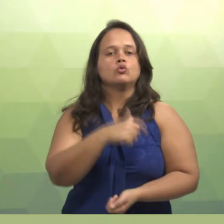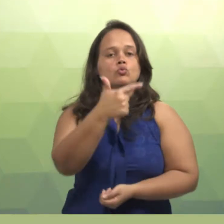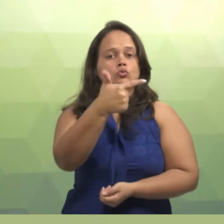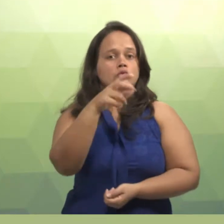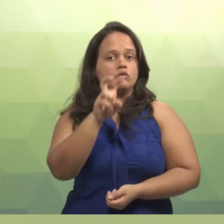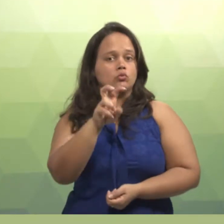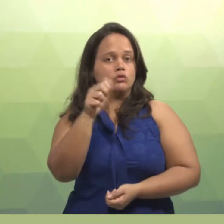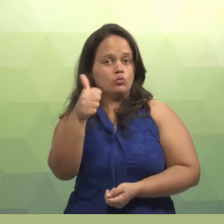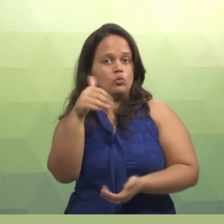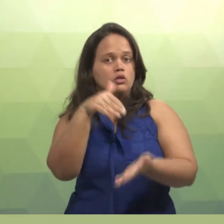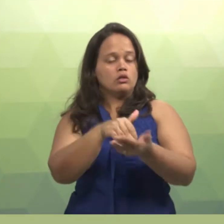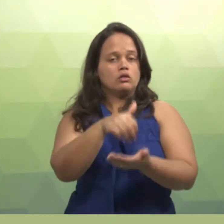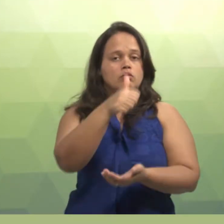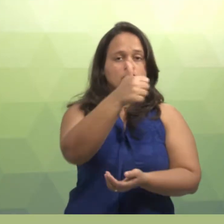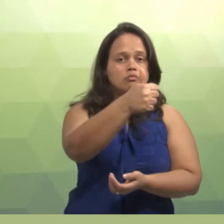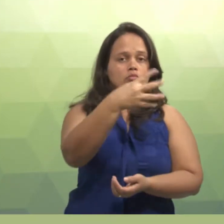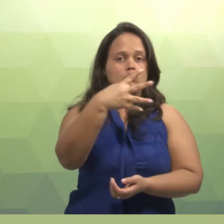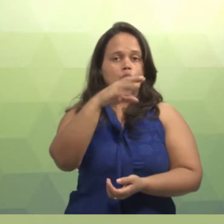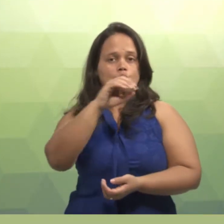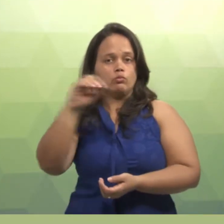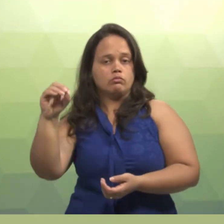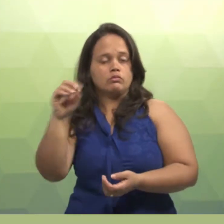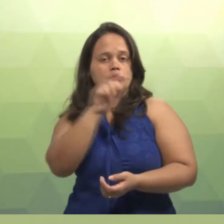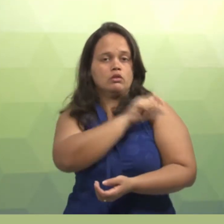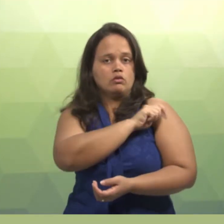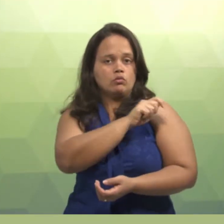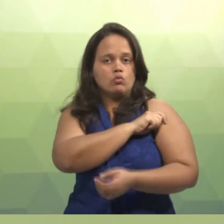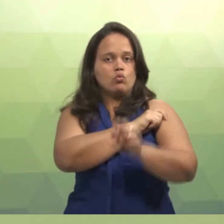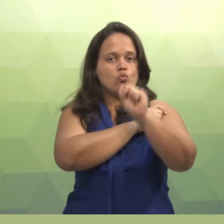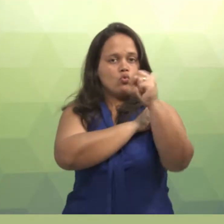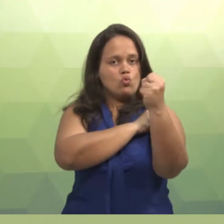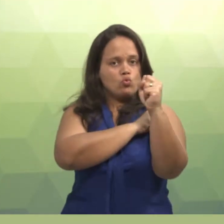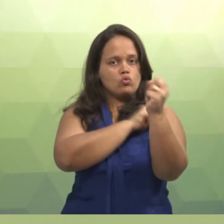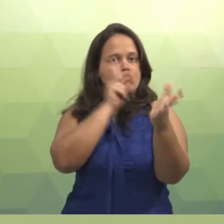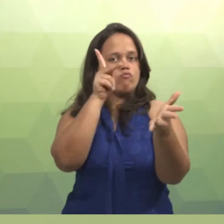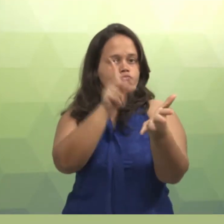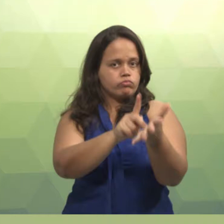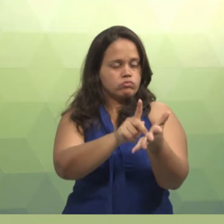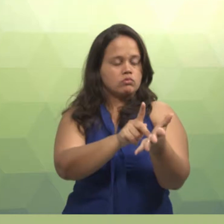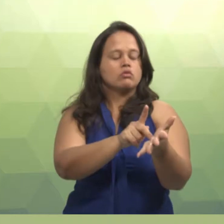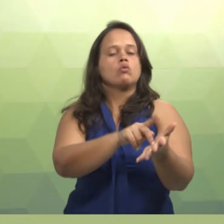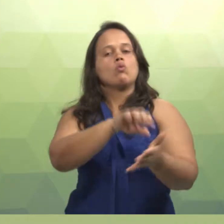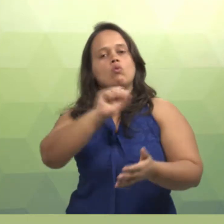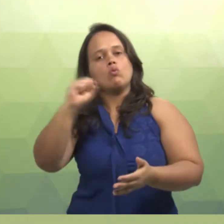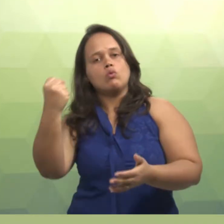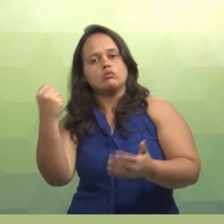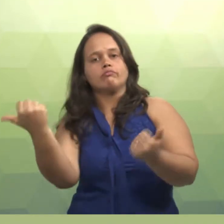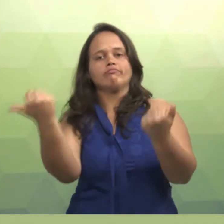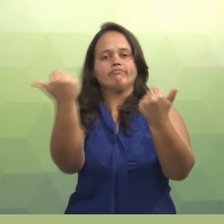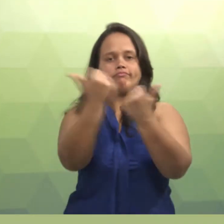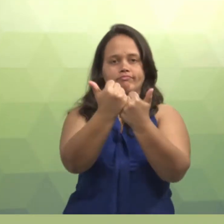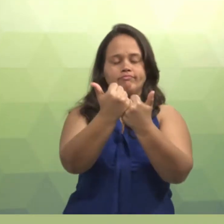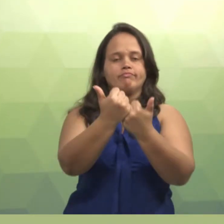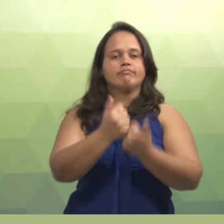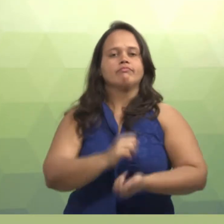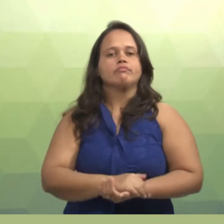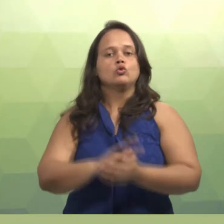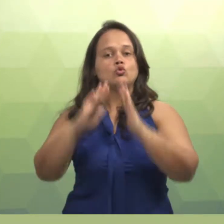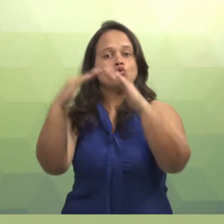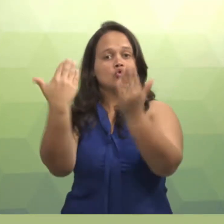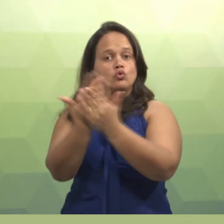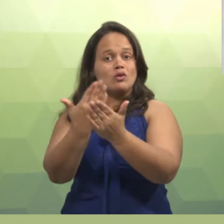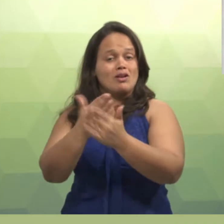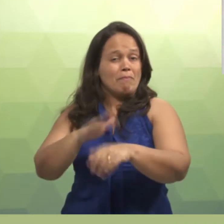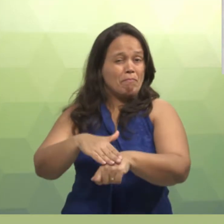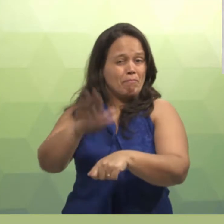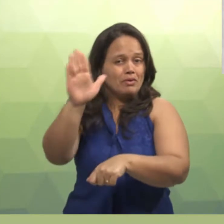titulares e 8 suplentes. Escolas com mais de 1.400 alunos, 12 membros titulares e 12